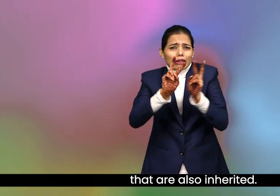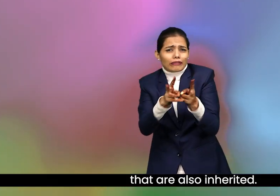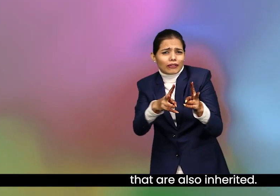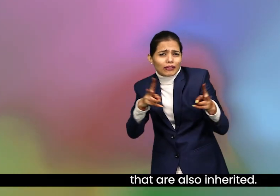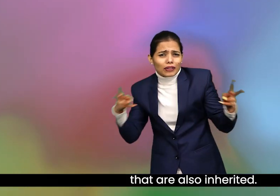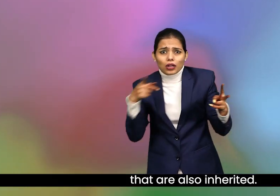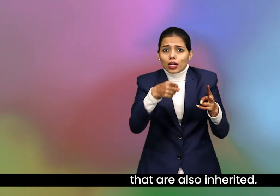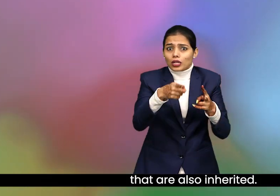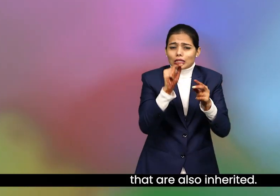வழிவகுக்கும்.